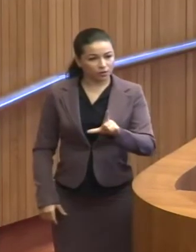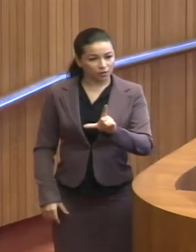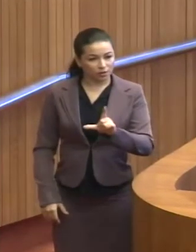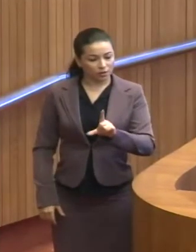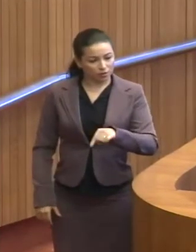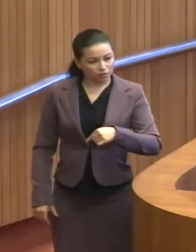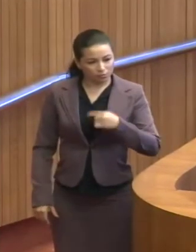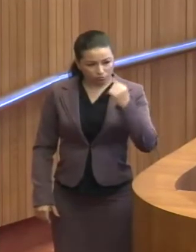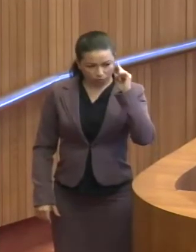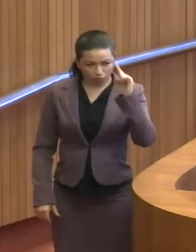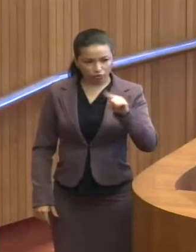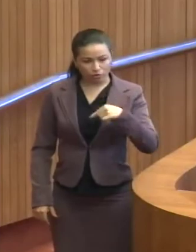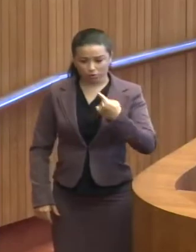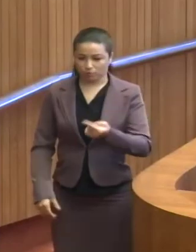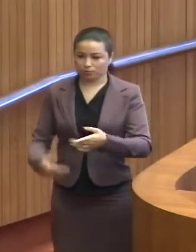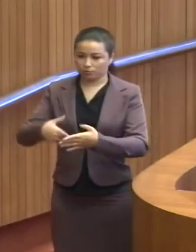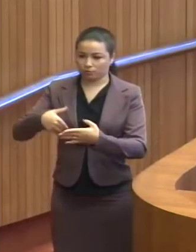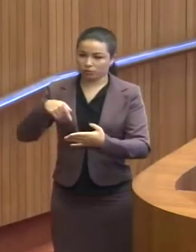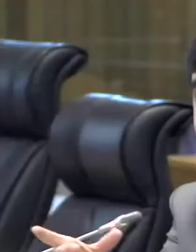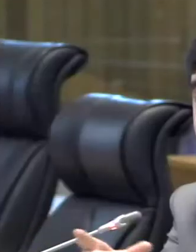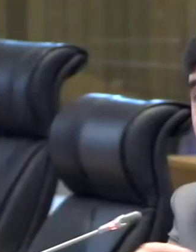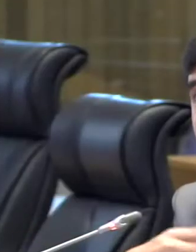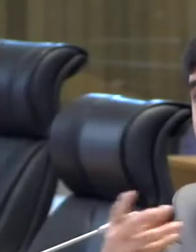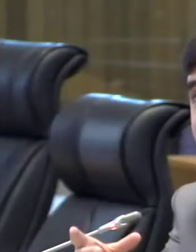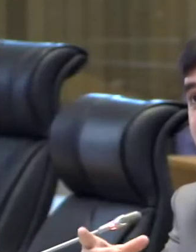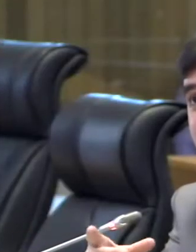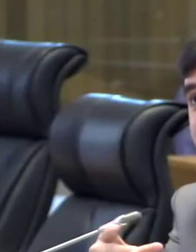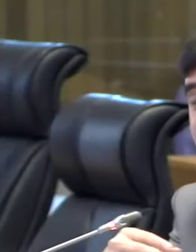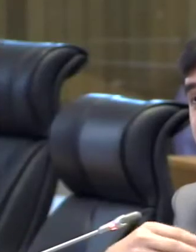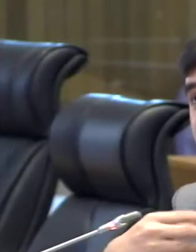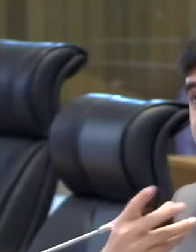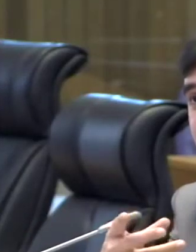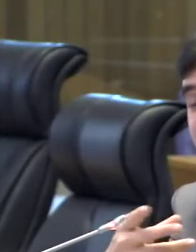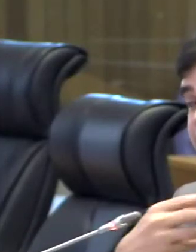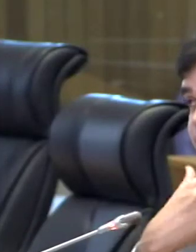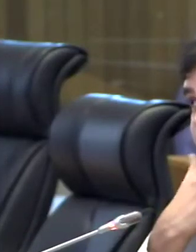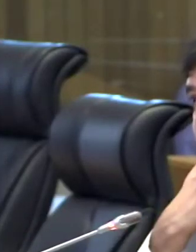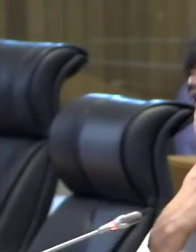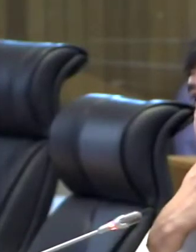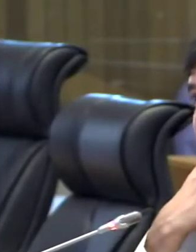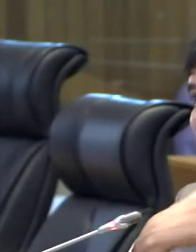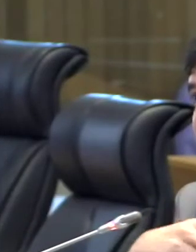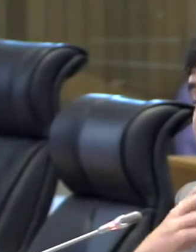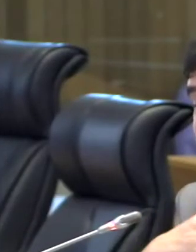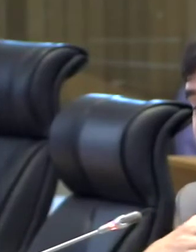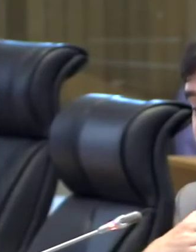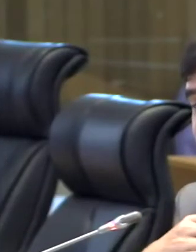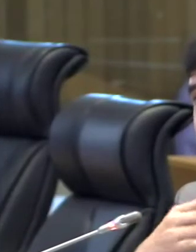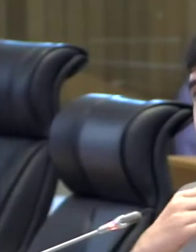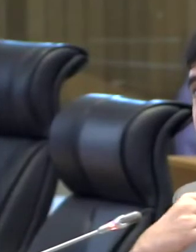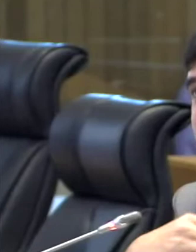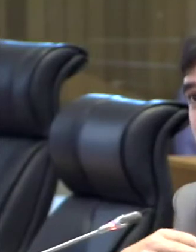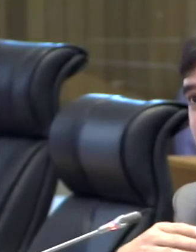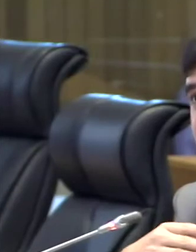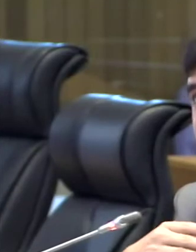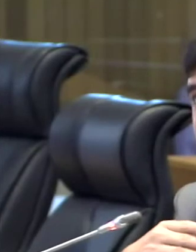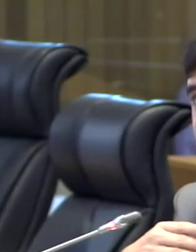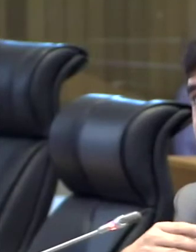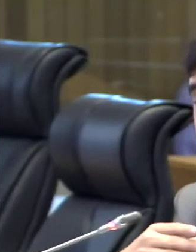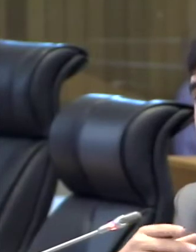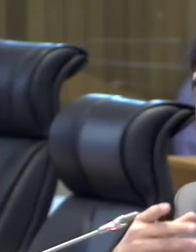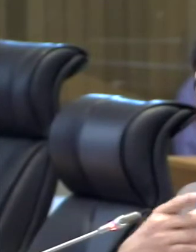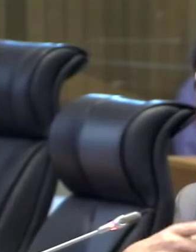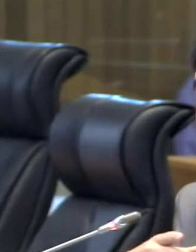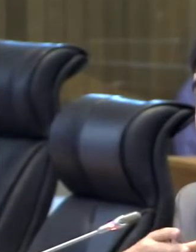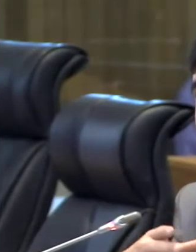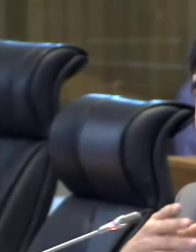após o julgamento, em resumo, que eu já sabia, nunca duvidei, nunca questionei, acreditando pela sua história de